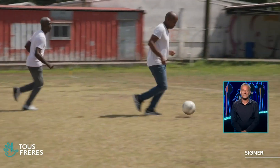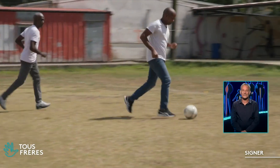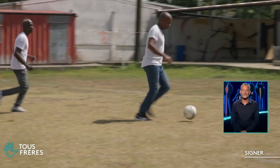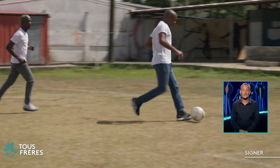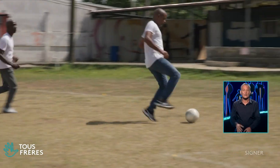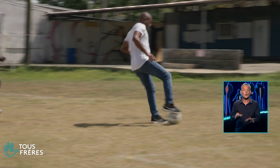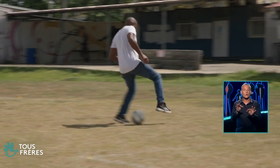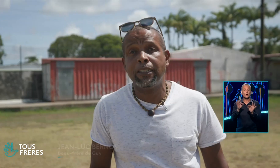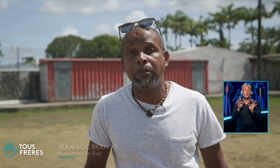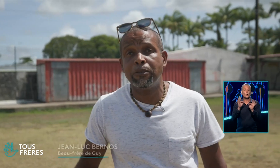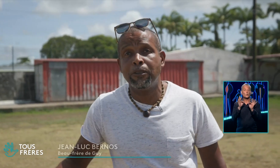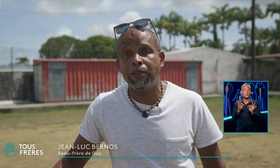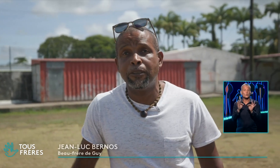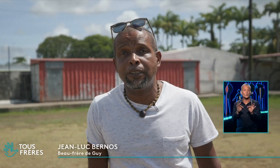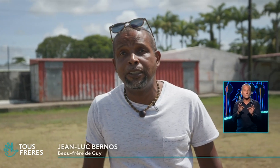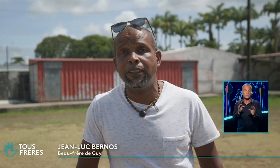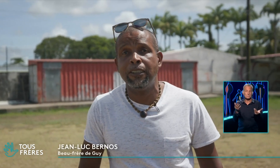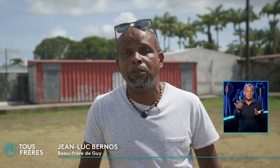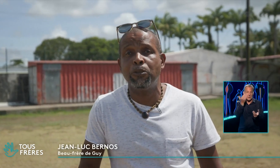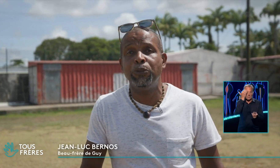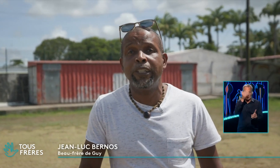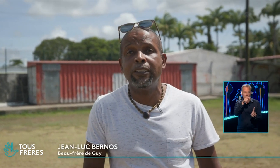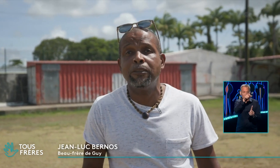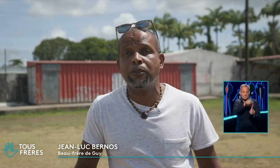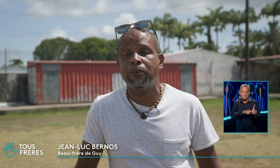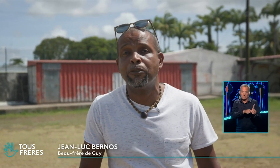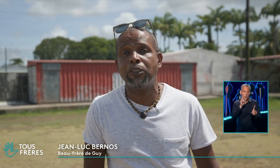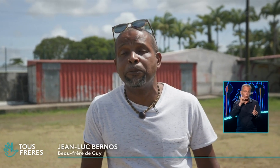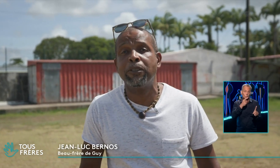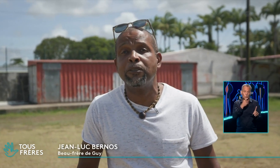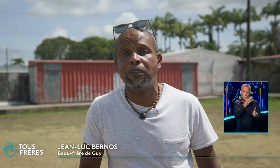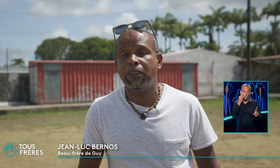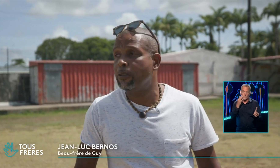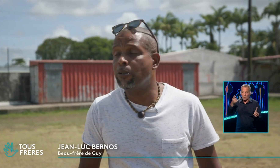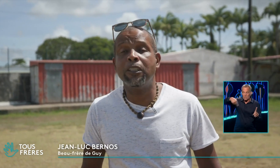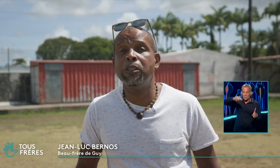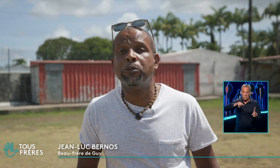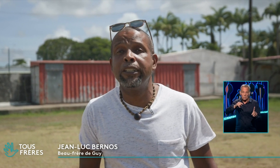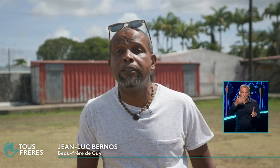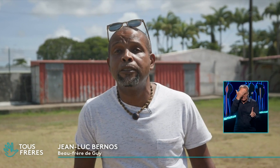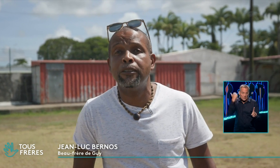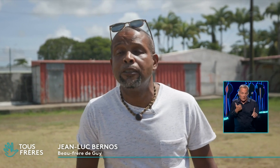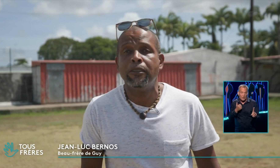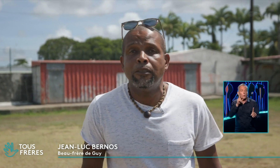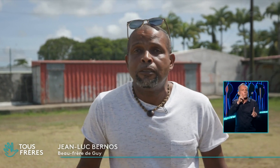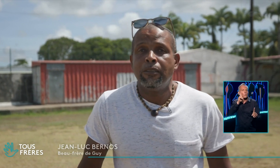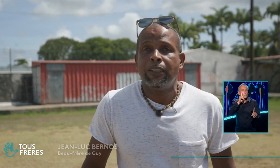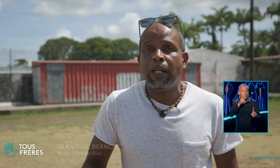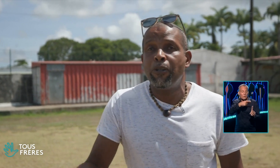Guy, si on ne dit pas à quelqu'un que Guy est sourd-muet, donc on ne s'en tient pas compte. Parce que quand il jouait, c'est après le